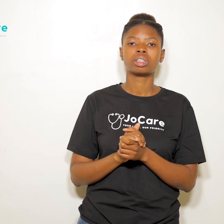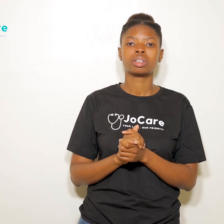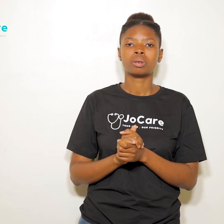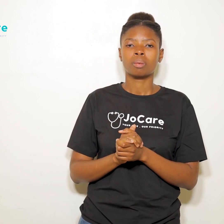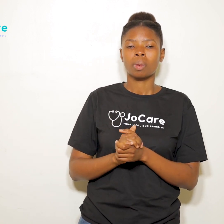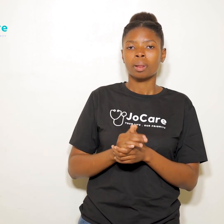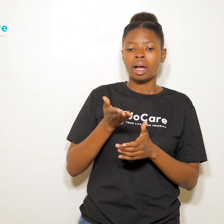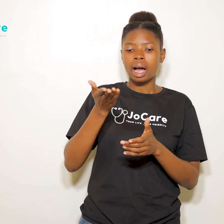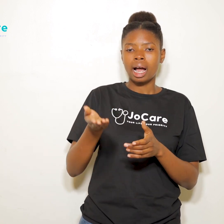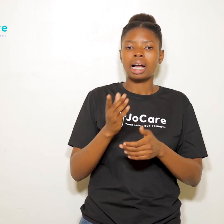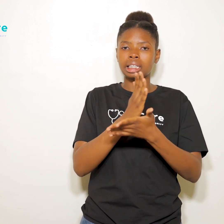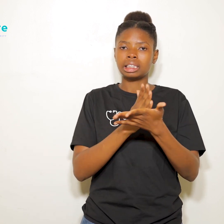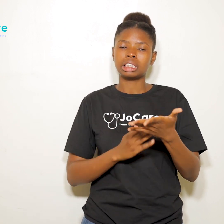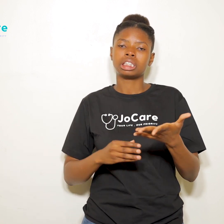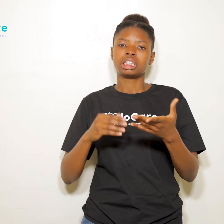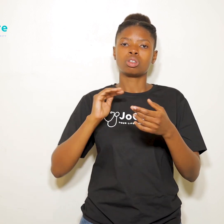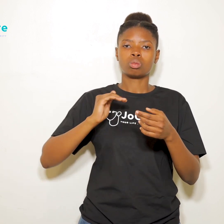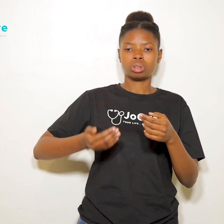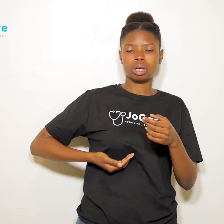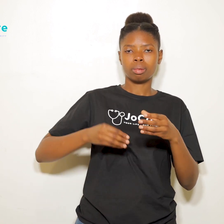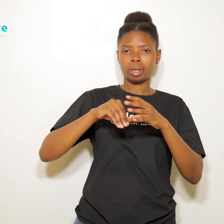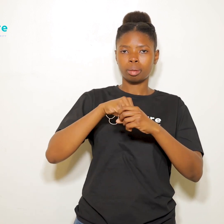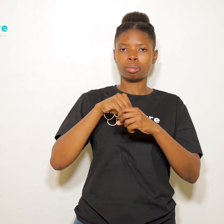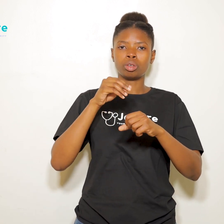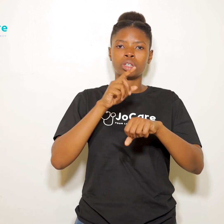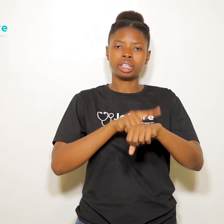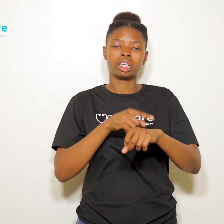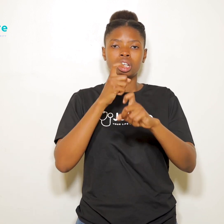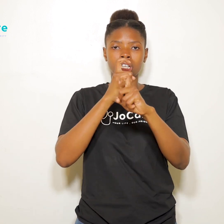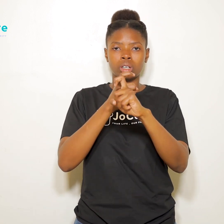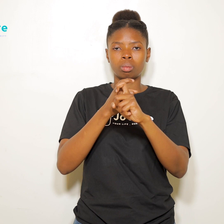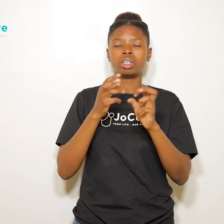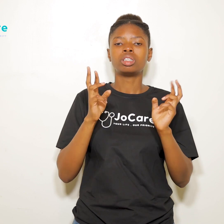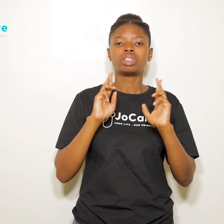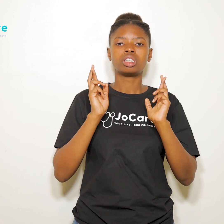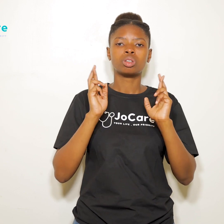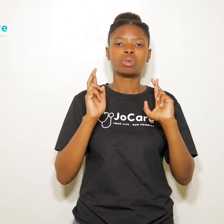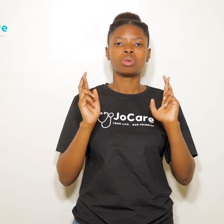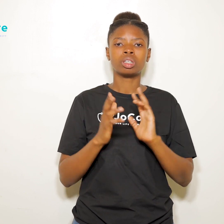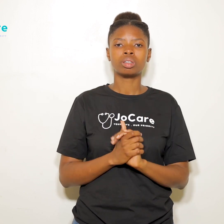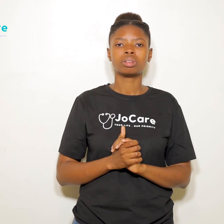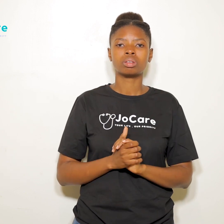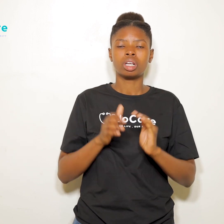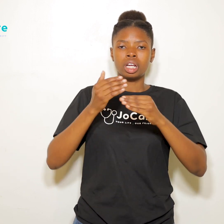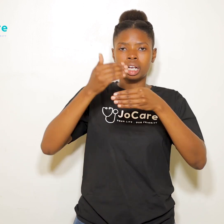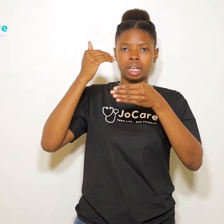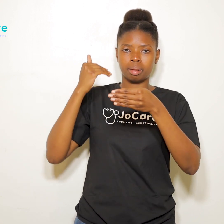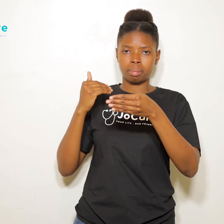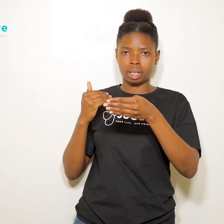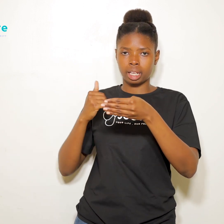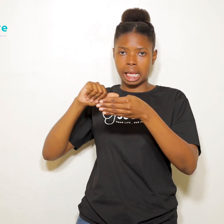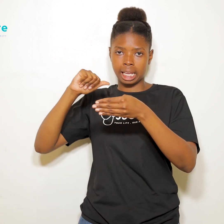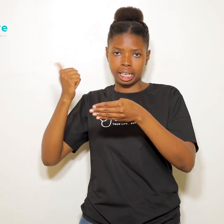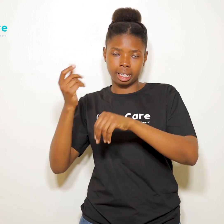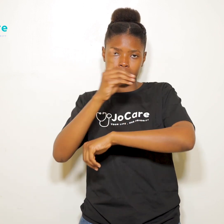aba ari mu gihe cye cy'uburumbuke cyangwa nyuma yo kurekurwa kw'intangangore na mbere n'indi minsi imbere yaho